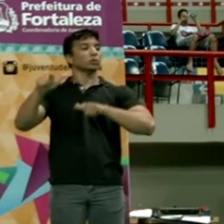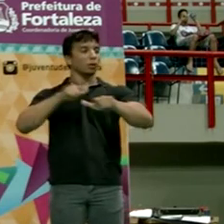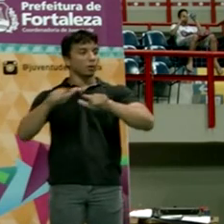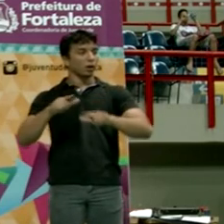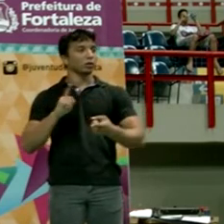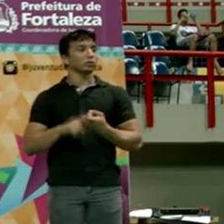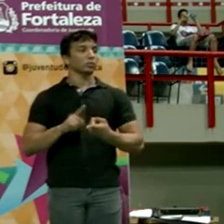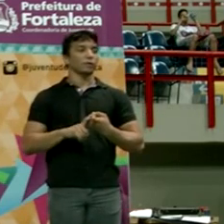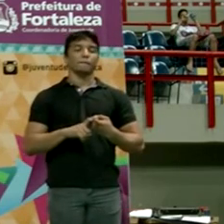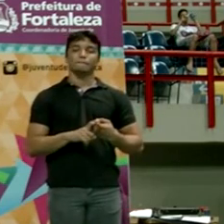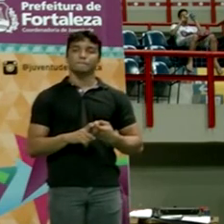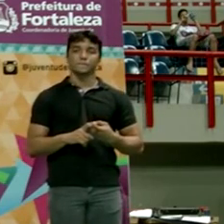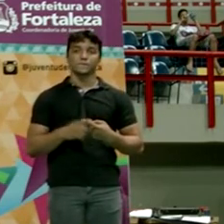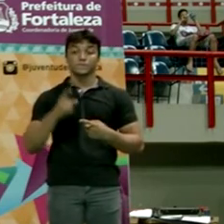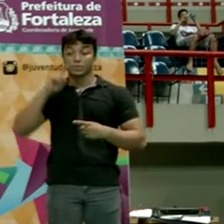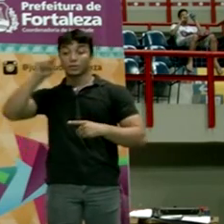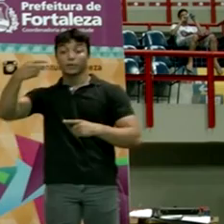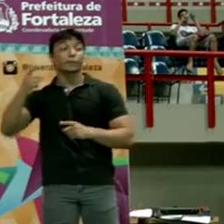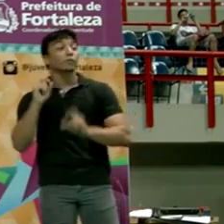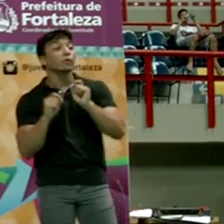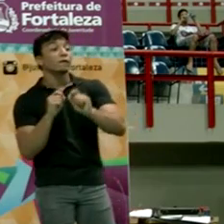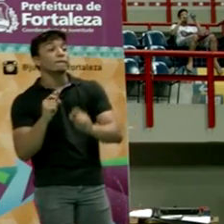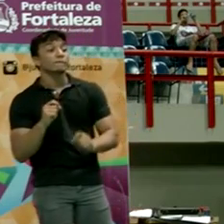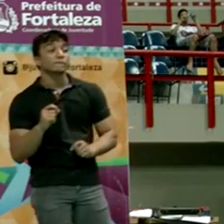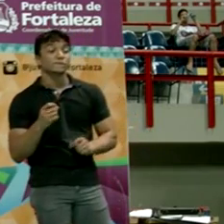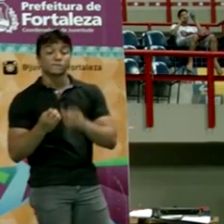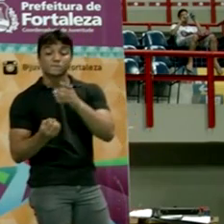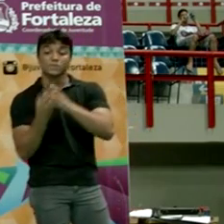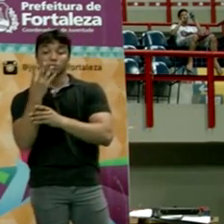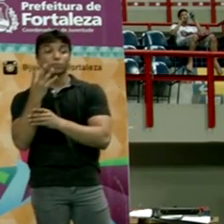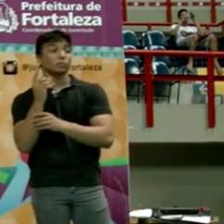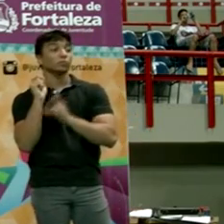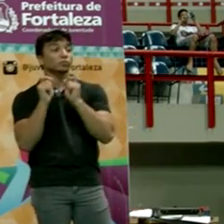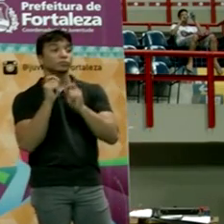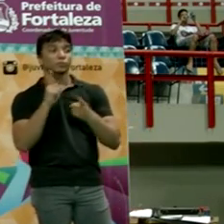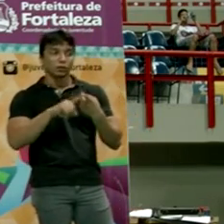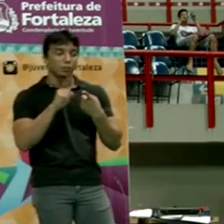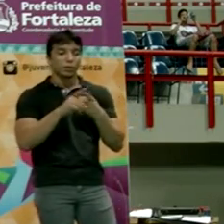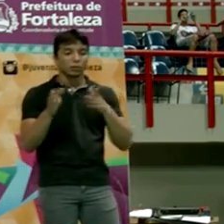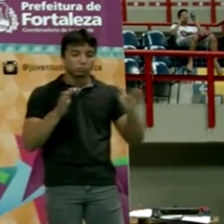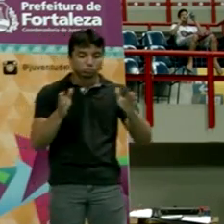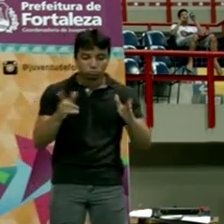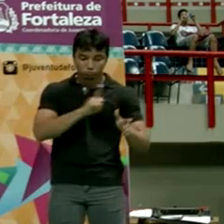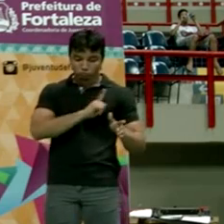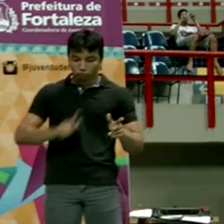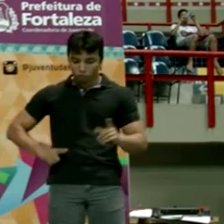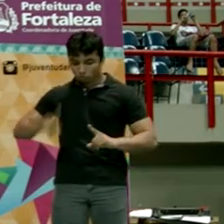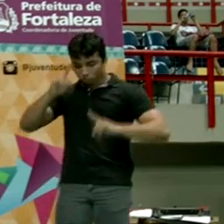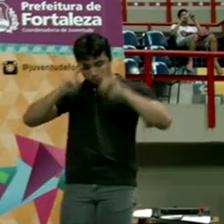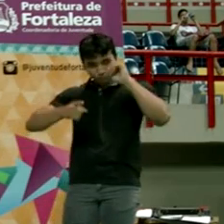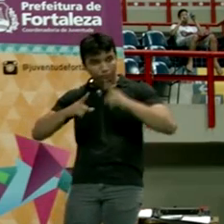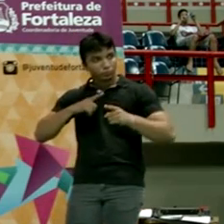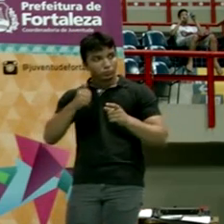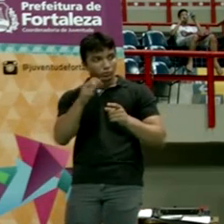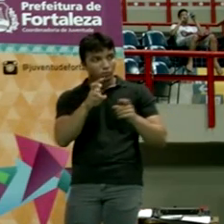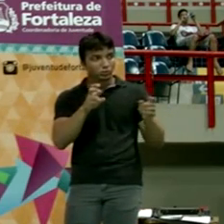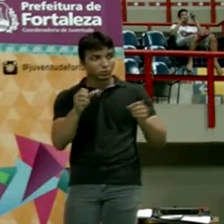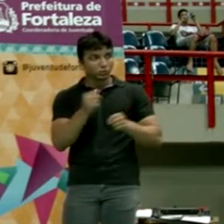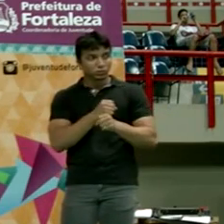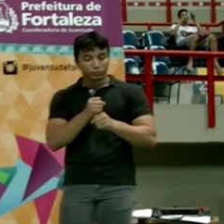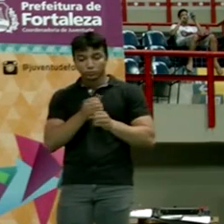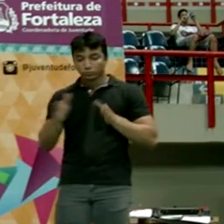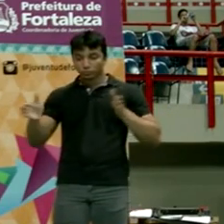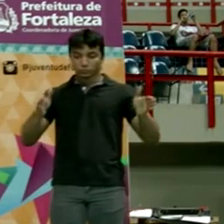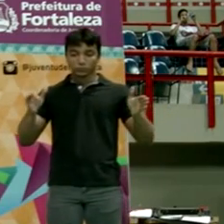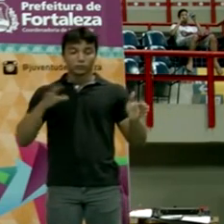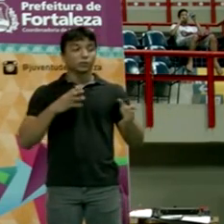Trabalho. E logo depois, não é? Ainda no seu governo de 15 anos, ele